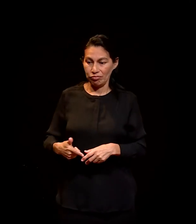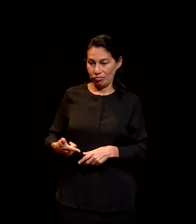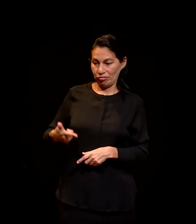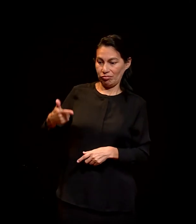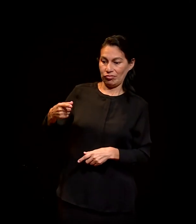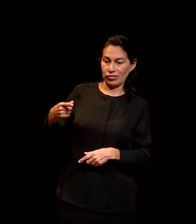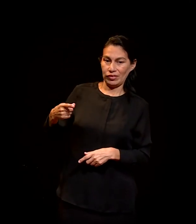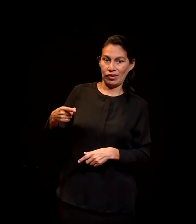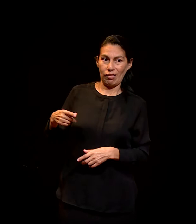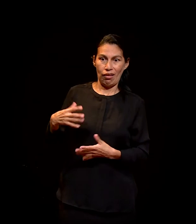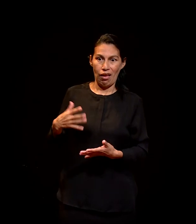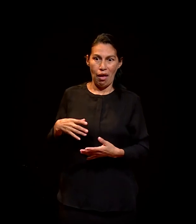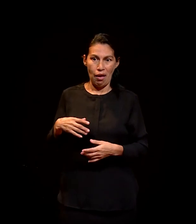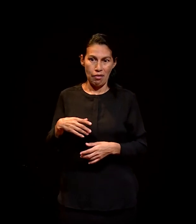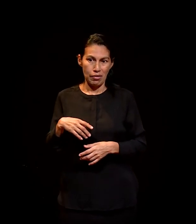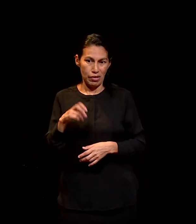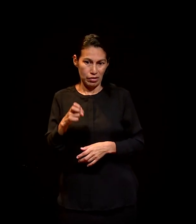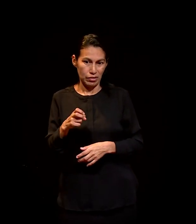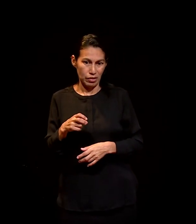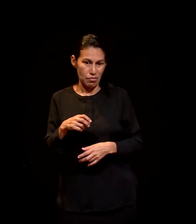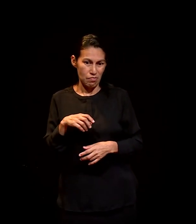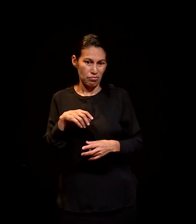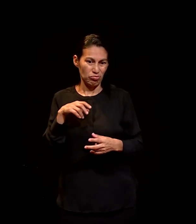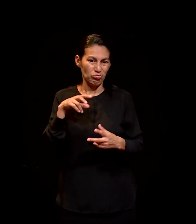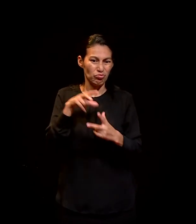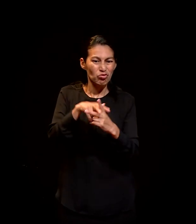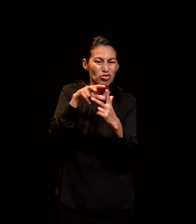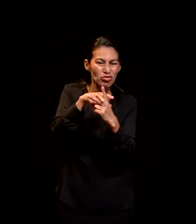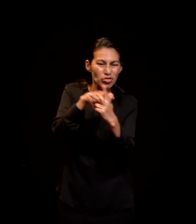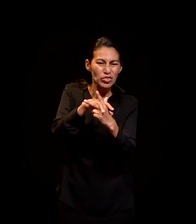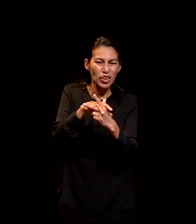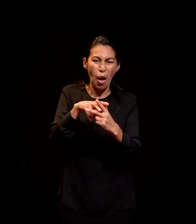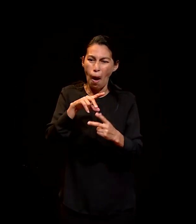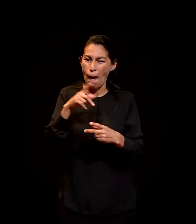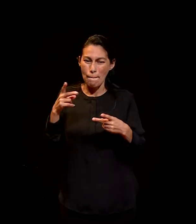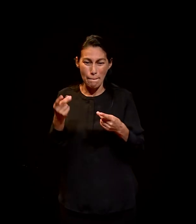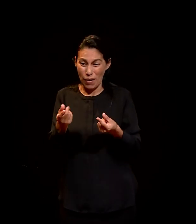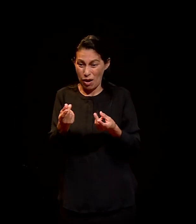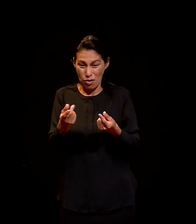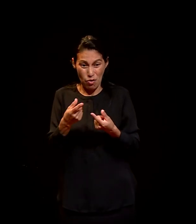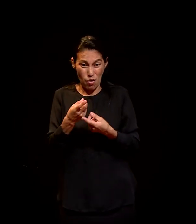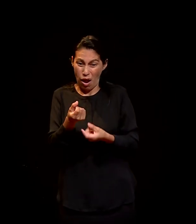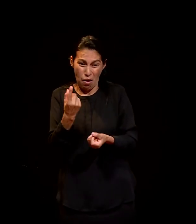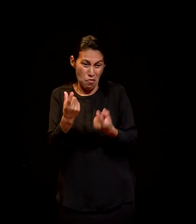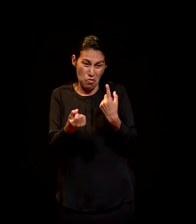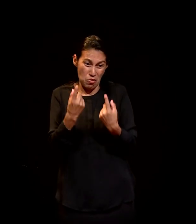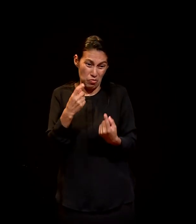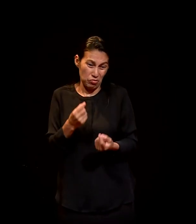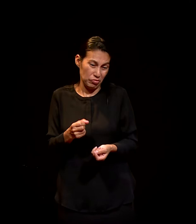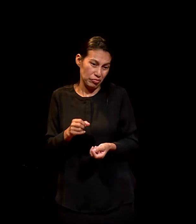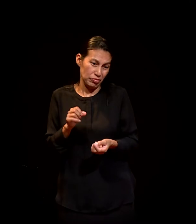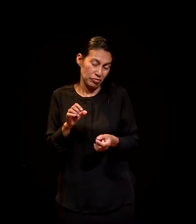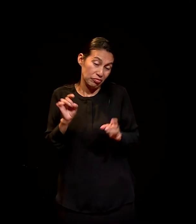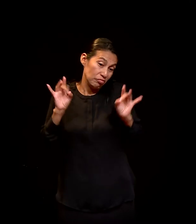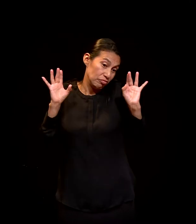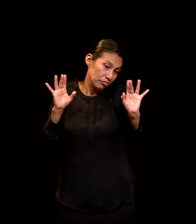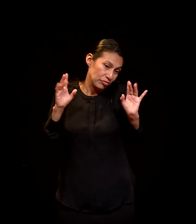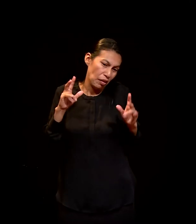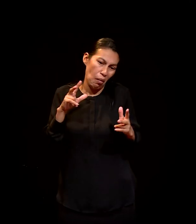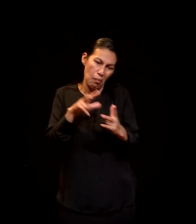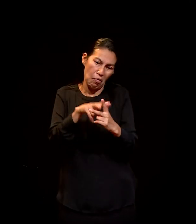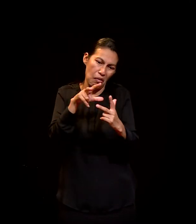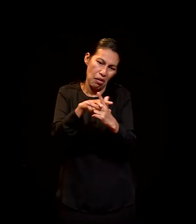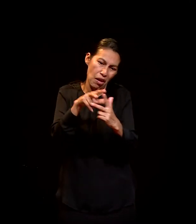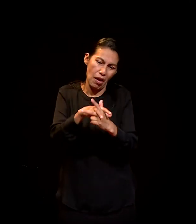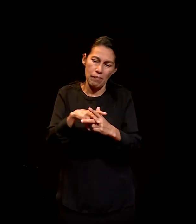peleonero el pse el perro que se encuentra y le forma su bronca y pues como él el pastor alemán